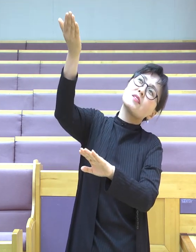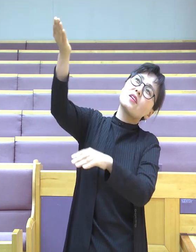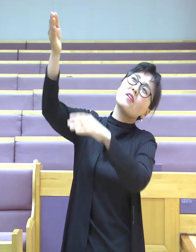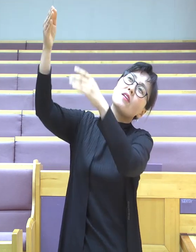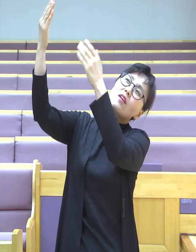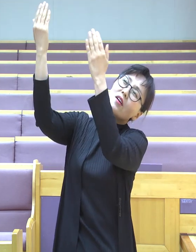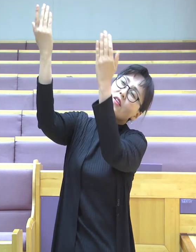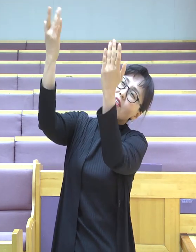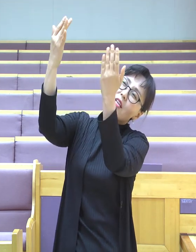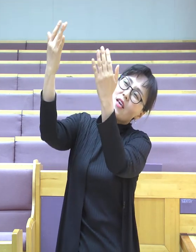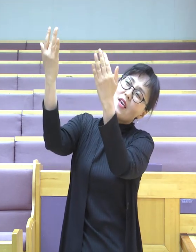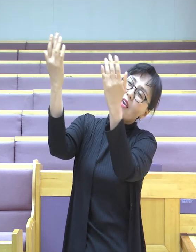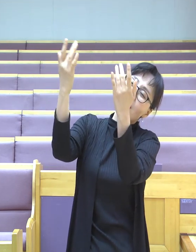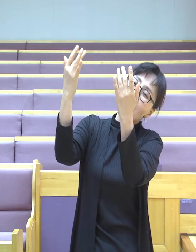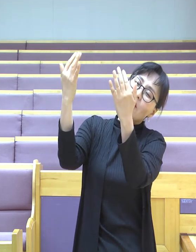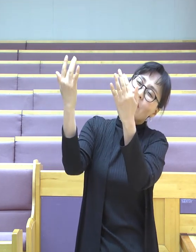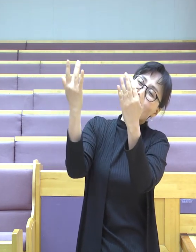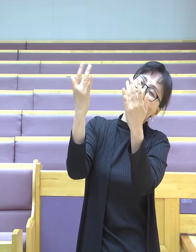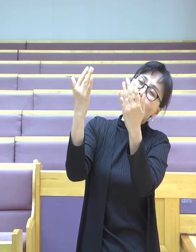위에서